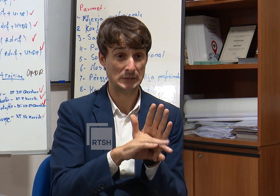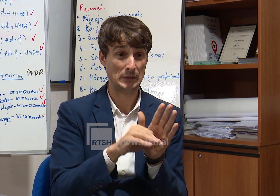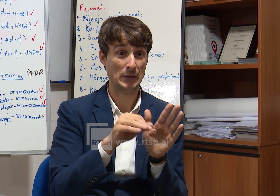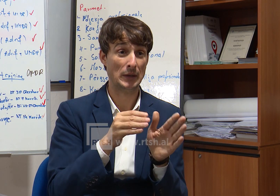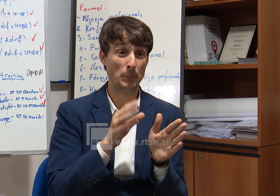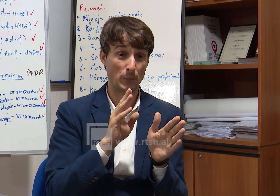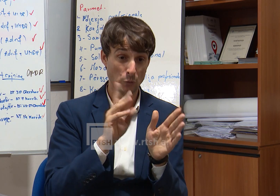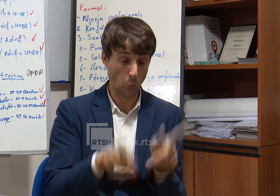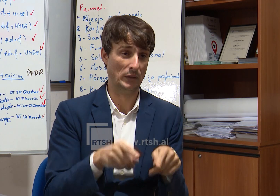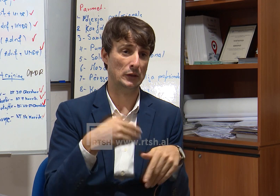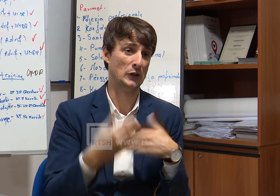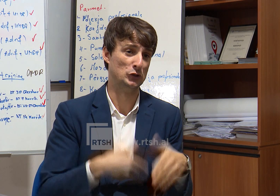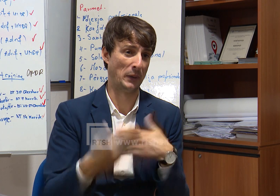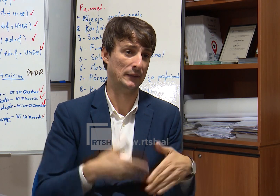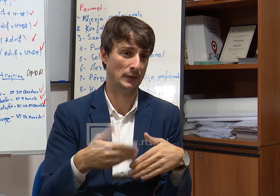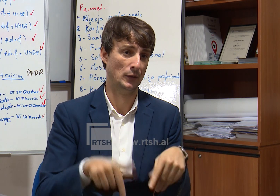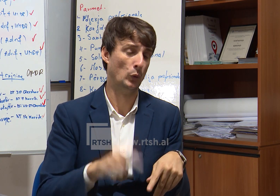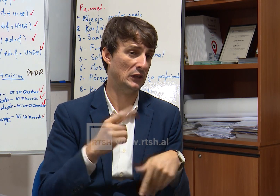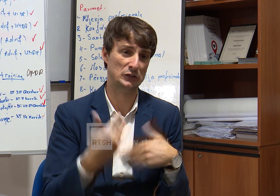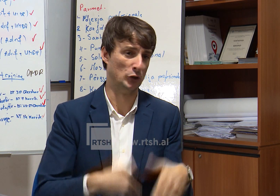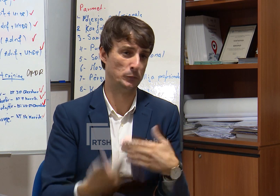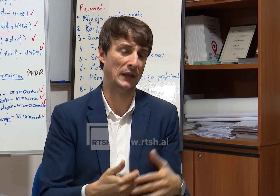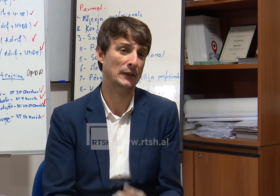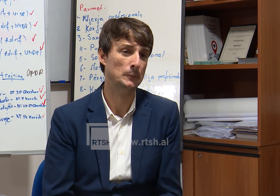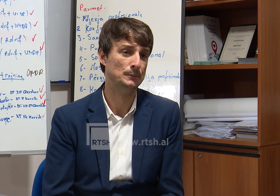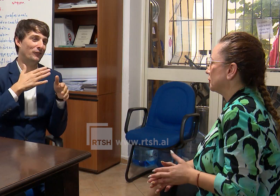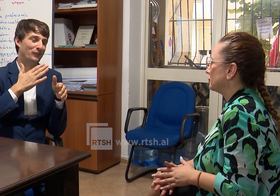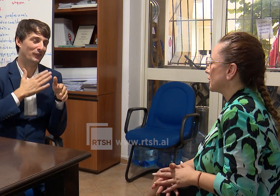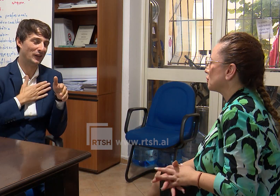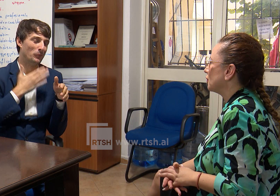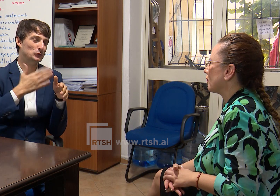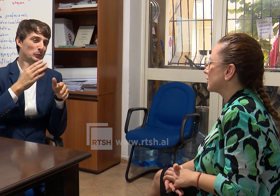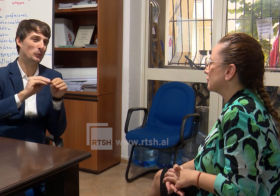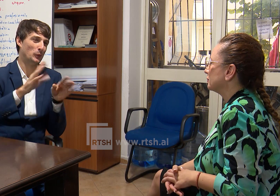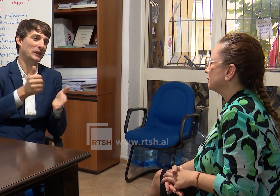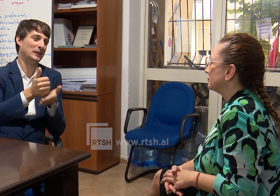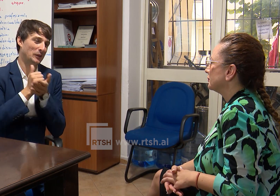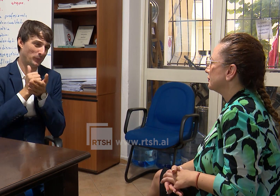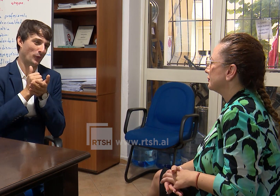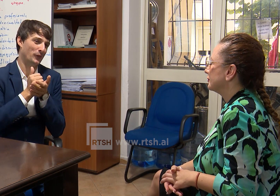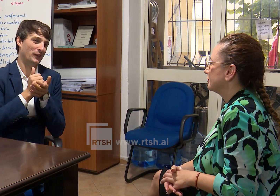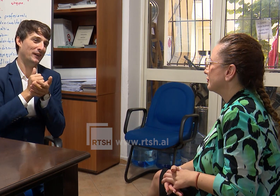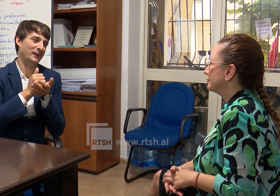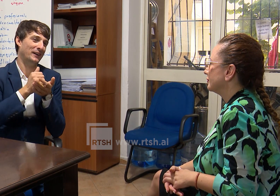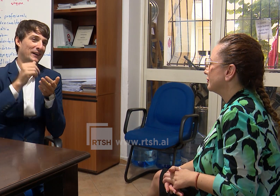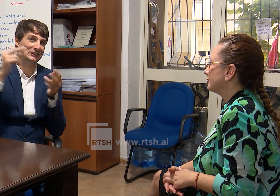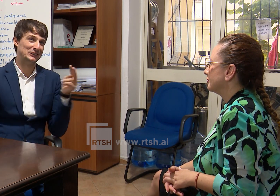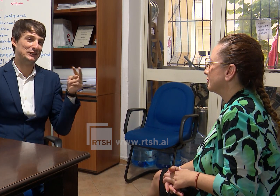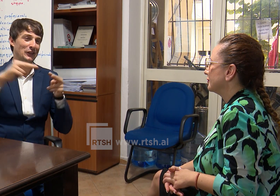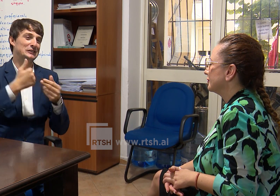të përdorin, të marin shërbim të mjeku, apo kudo tjetër ka nevoj. Ndërsa ndan për publikun momentin që e ndryshoj për gjithë një jetën, Loriani